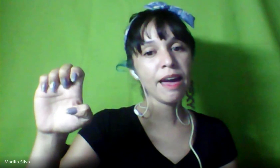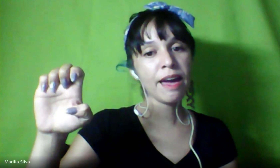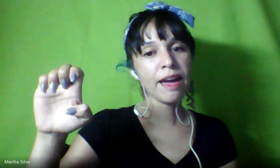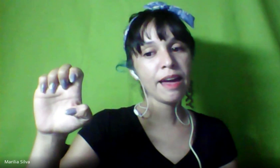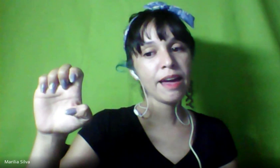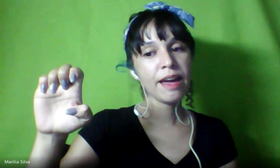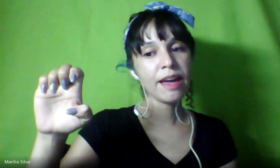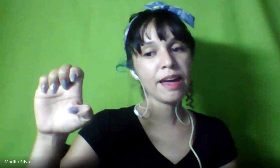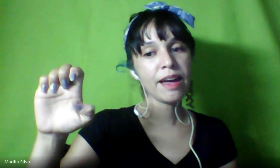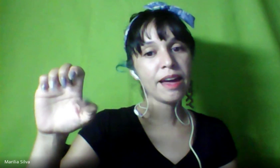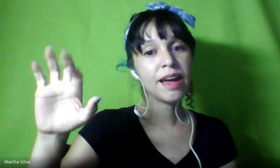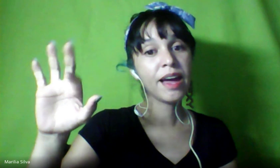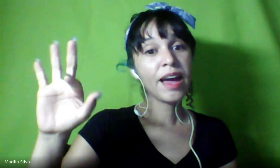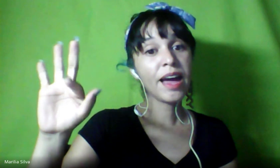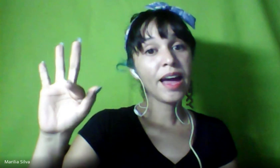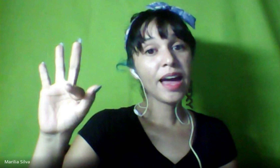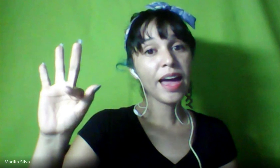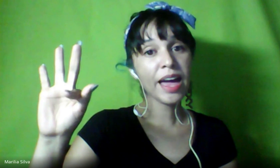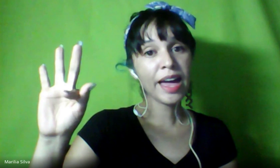E,